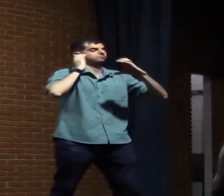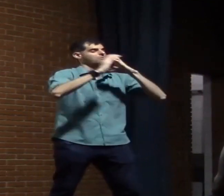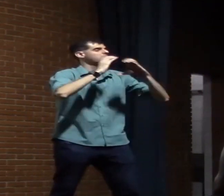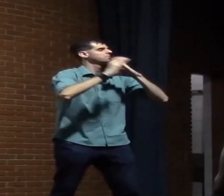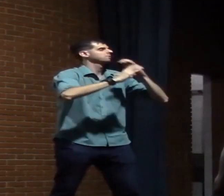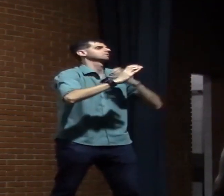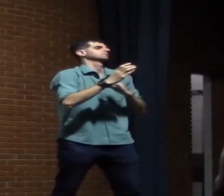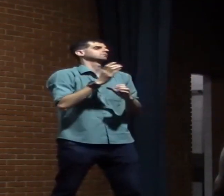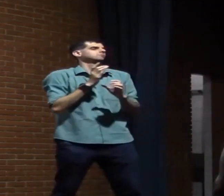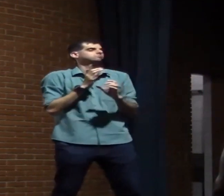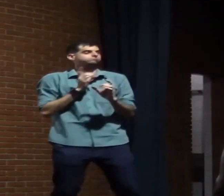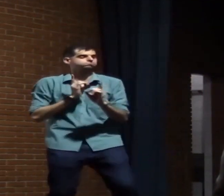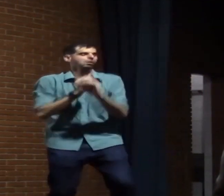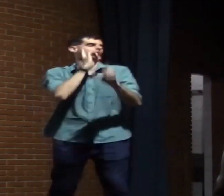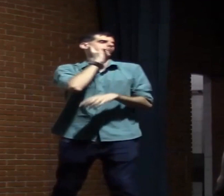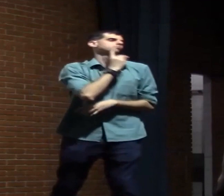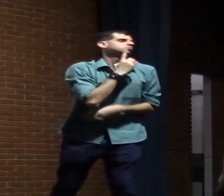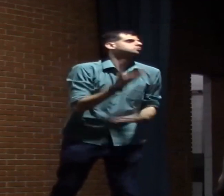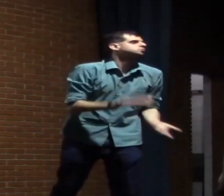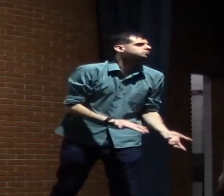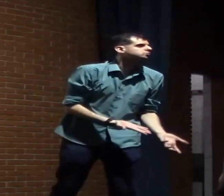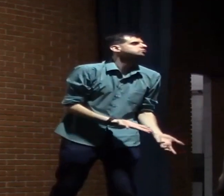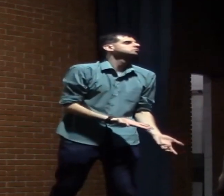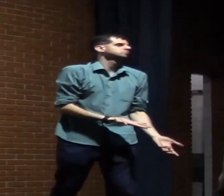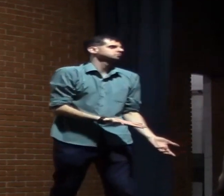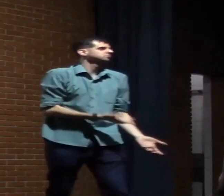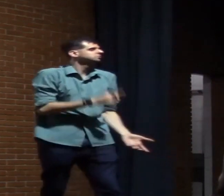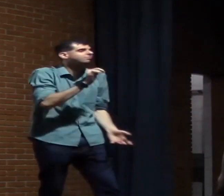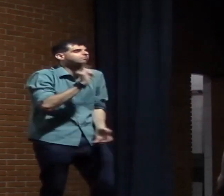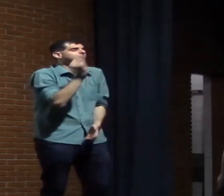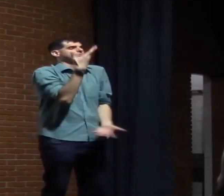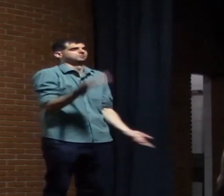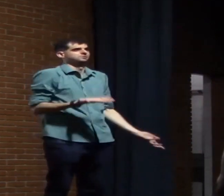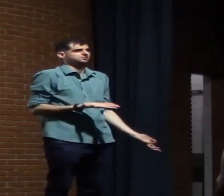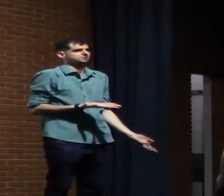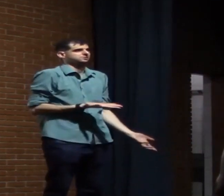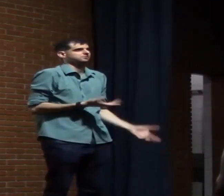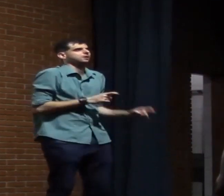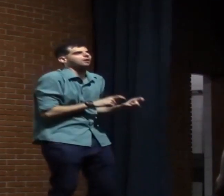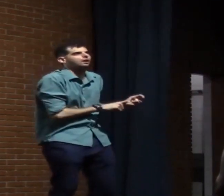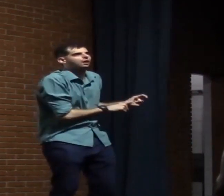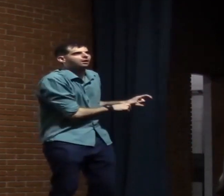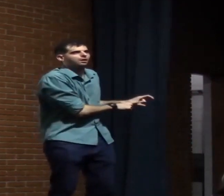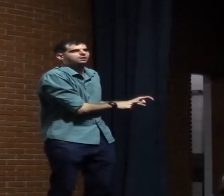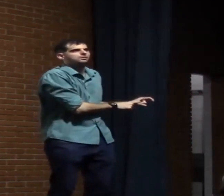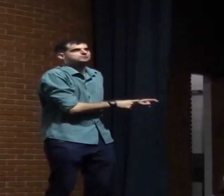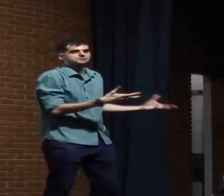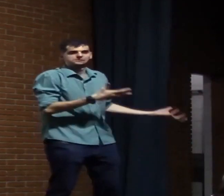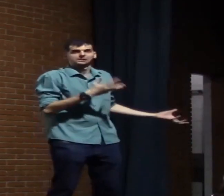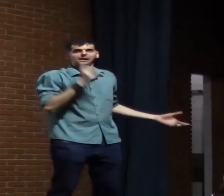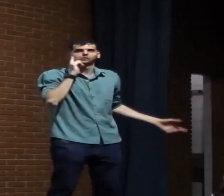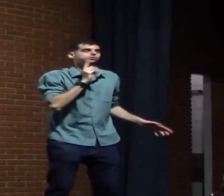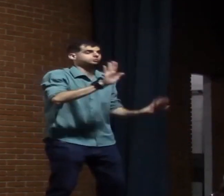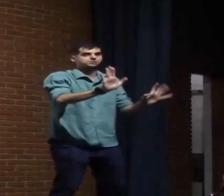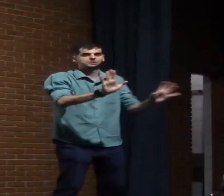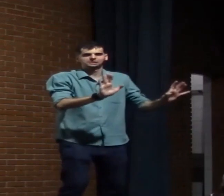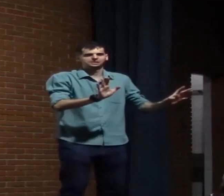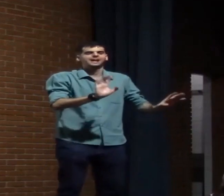que as pessoas aprendam a se comunicarem, elas próprias com os surdos, né, esses profissionais dessas áreas, para que o surdo ele não